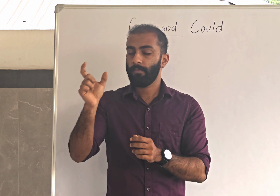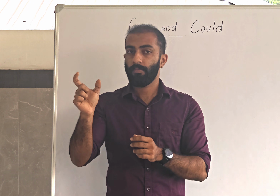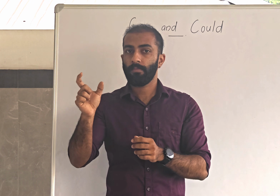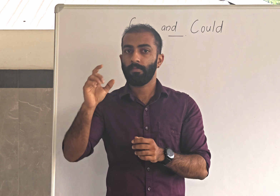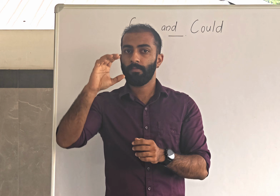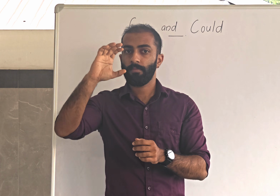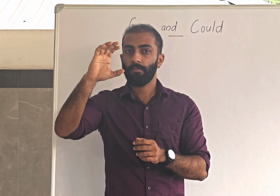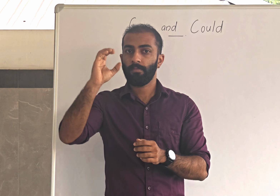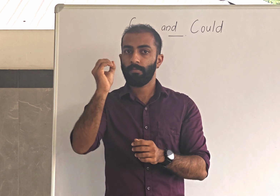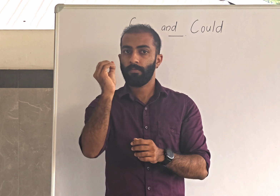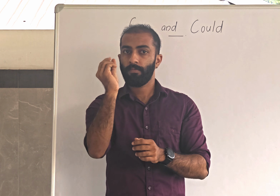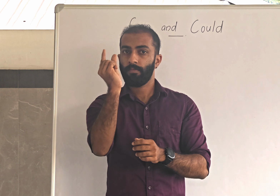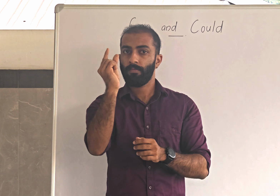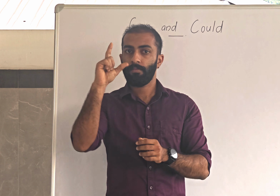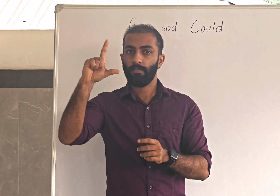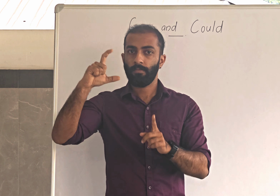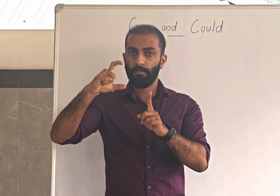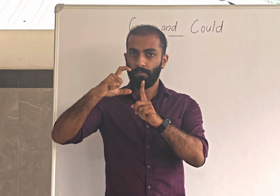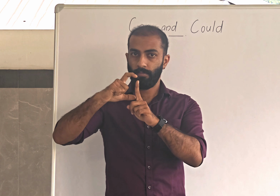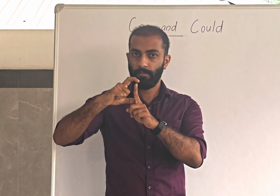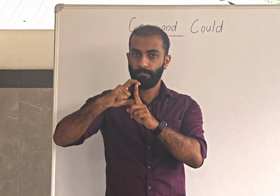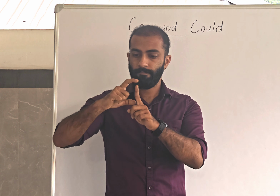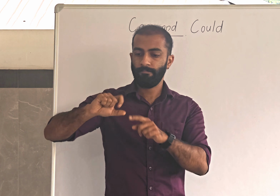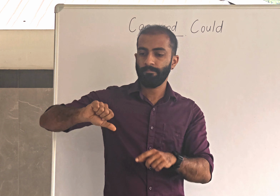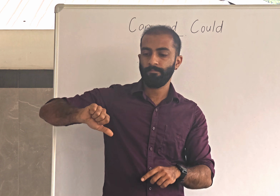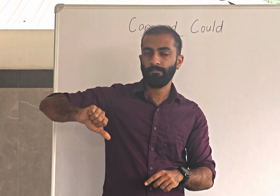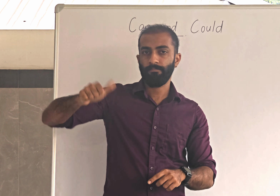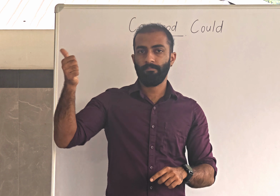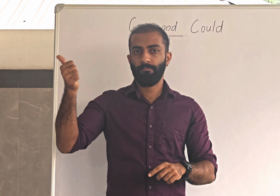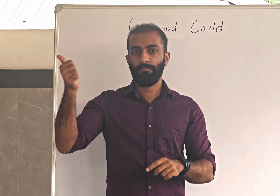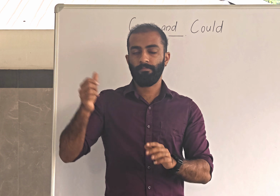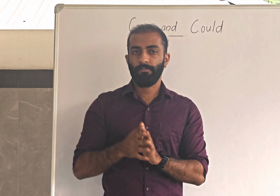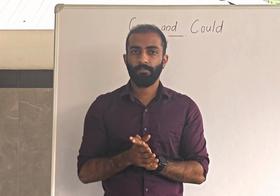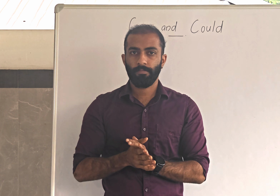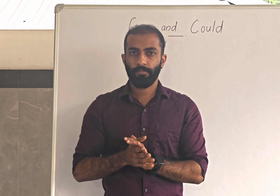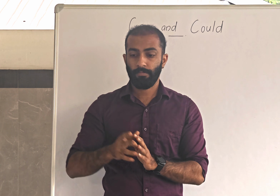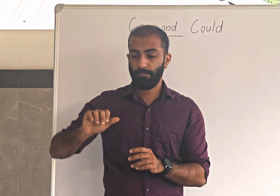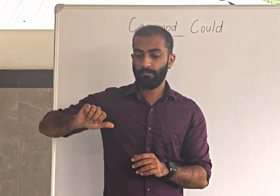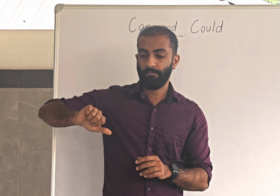അതുപോലെ കുഡ് എന്ന് പറയുന്ന വാക്കിൻ്റെ സൈൻ ഇങ്ങനെയും നമ്മൾക്ക് വേർതിരിക്കാൻ കഴിയും.